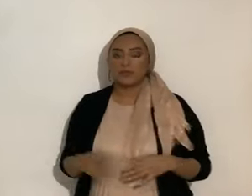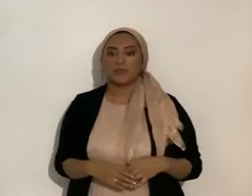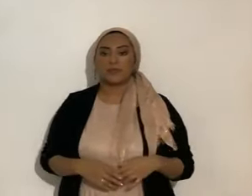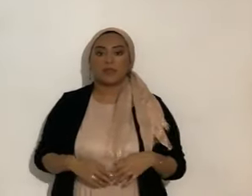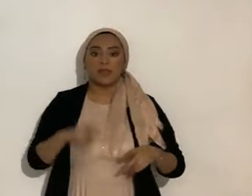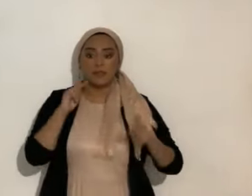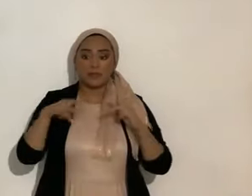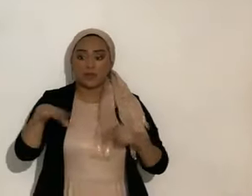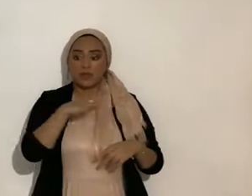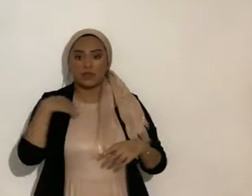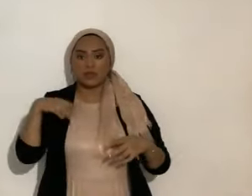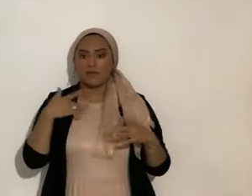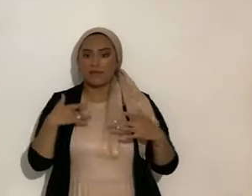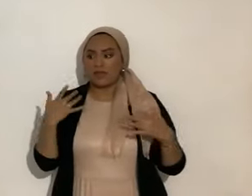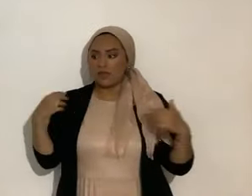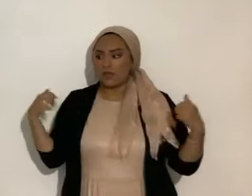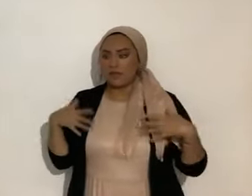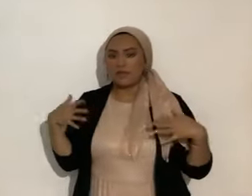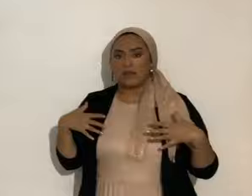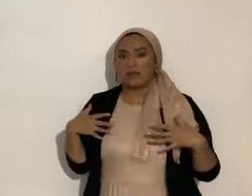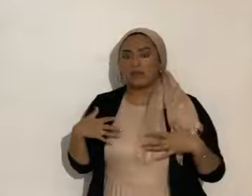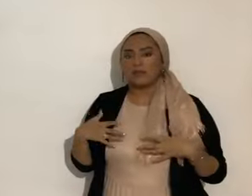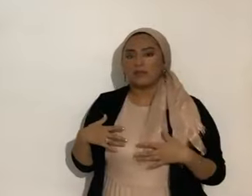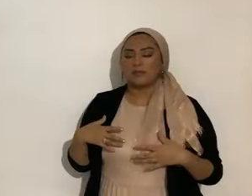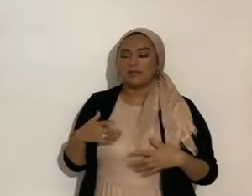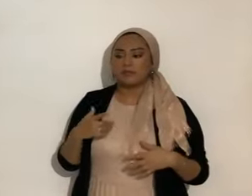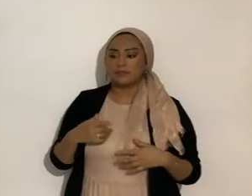tuvieron miedo. Y los que habían